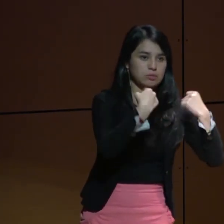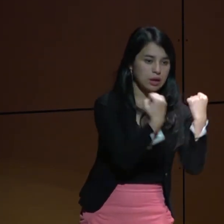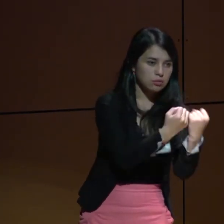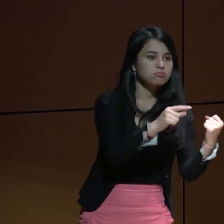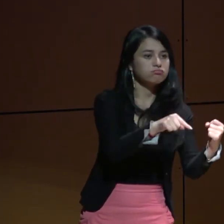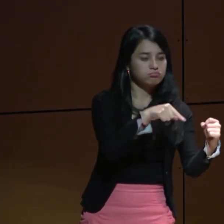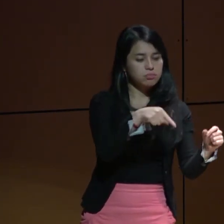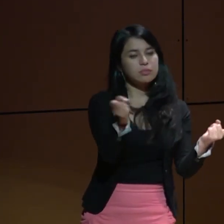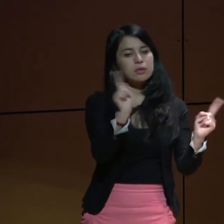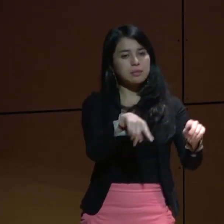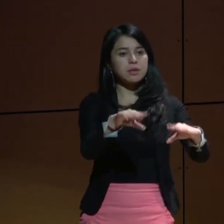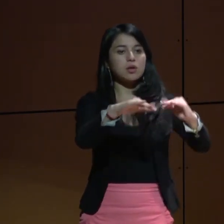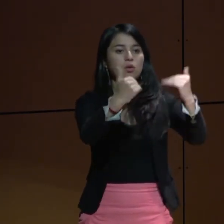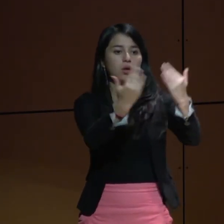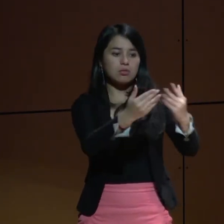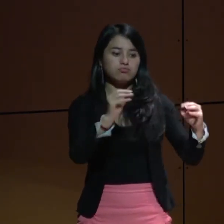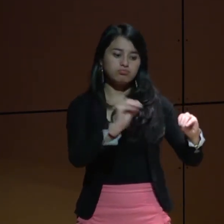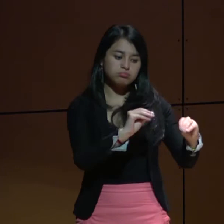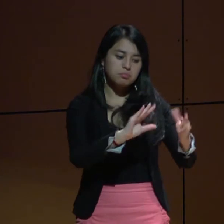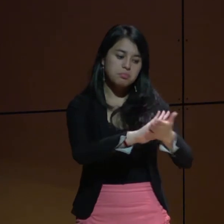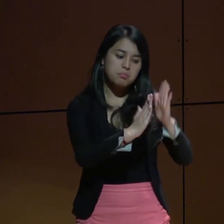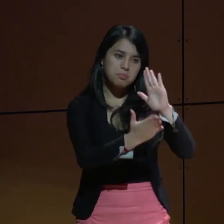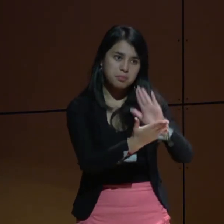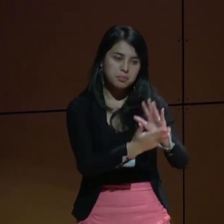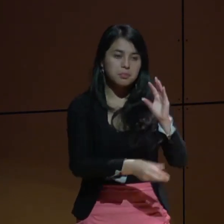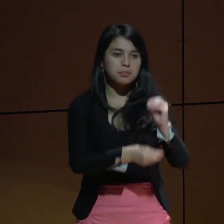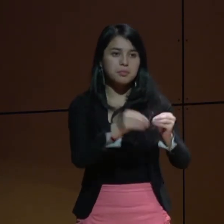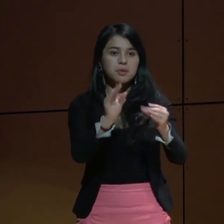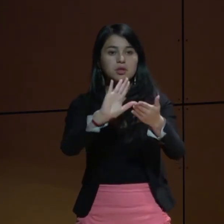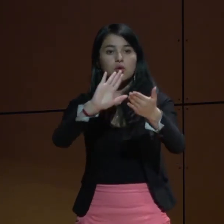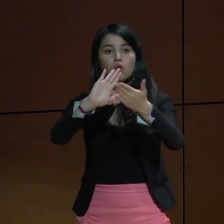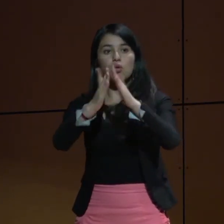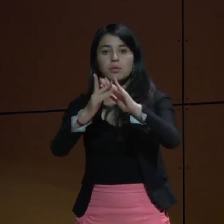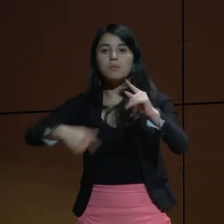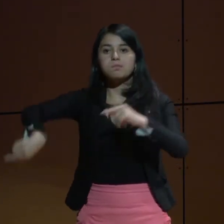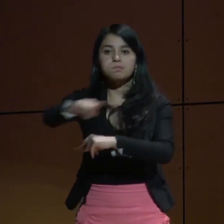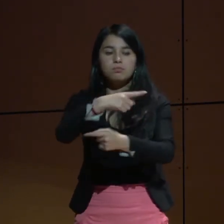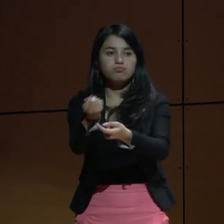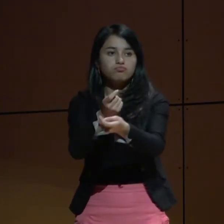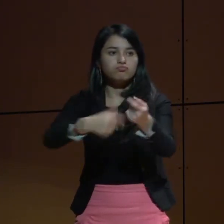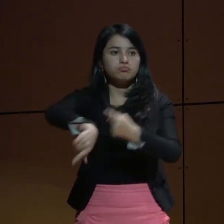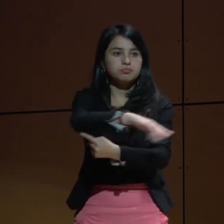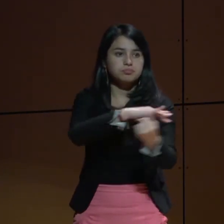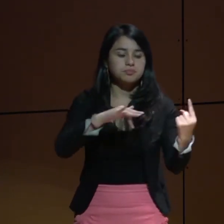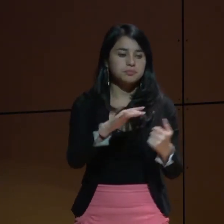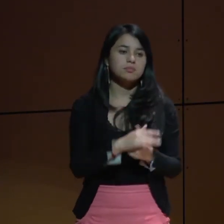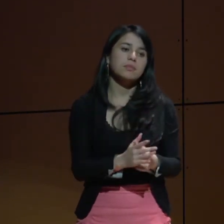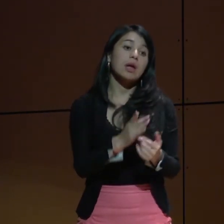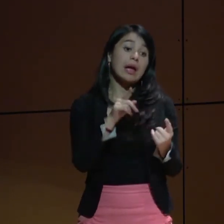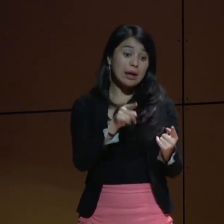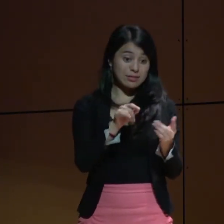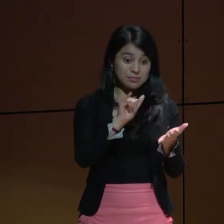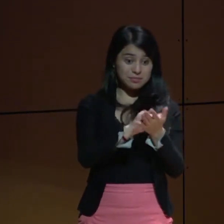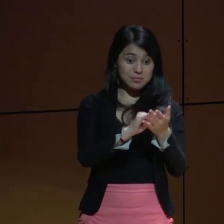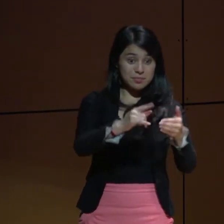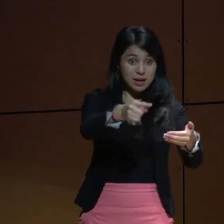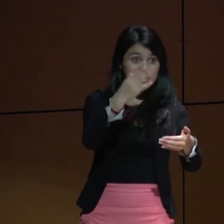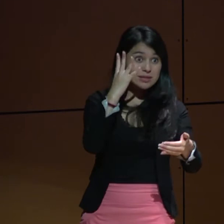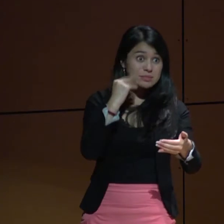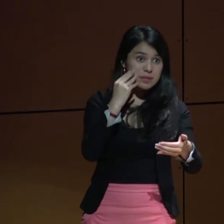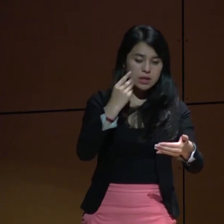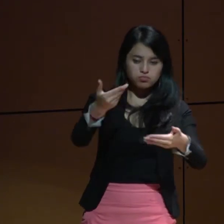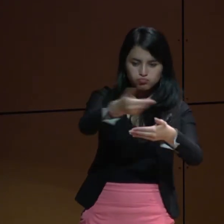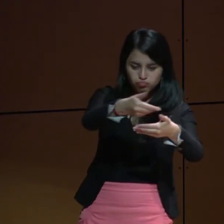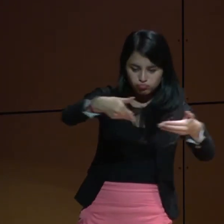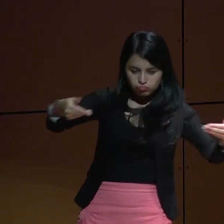las instituciones educativas y en las comunidades que la rodean. Muchas de estas experiencias